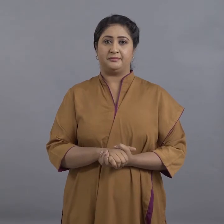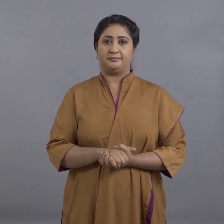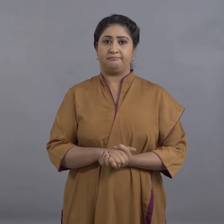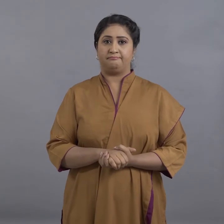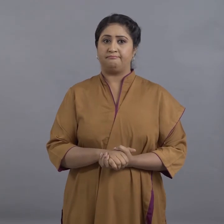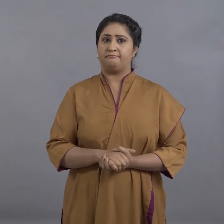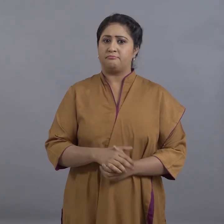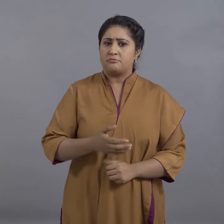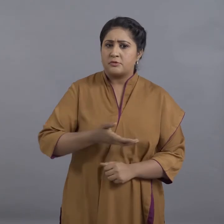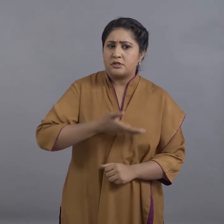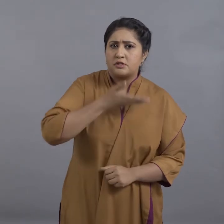समझाया,